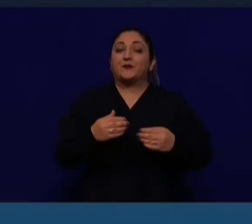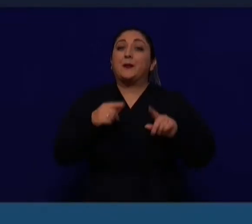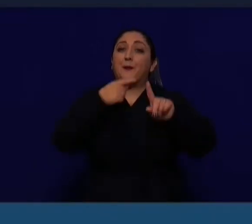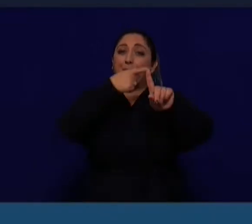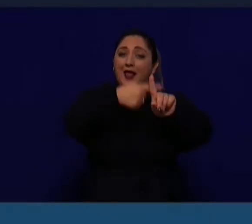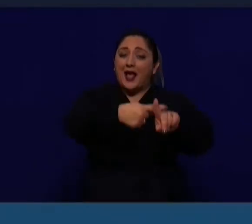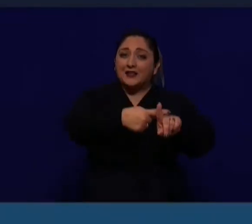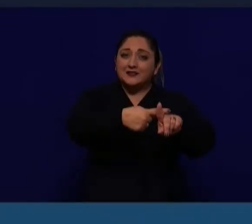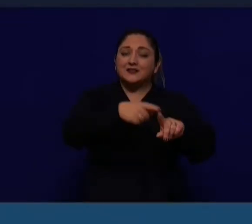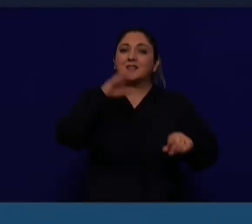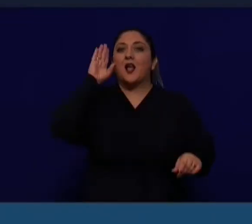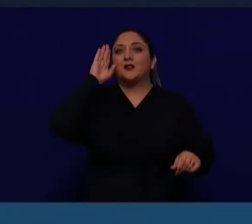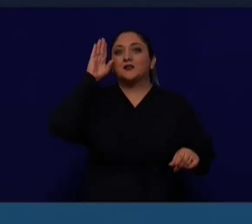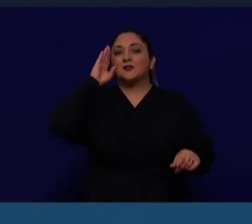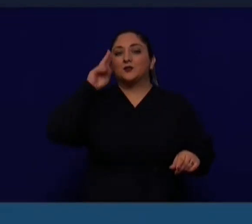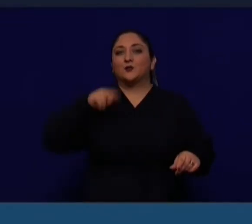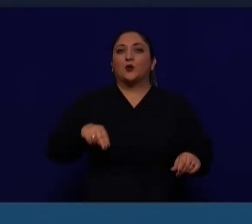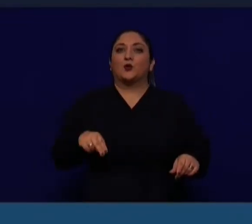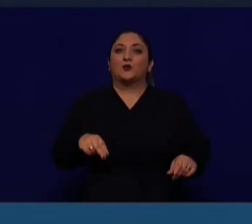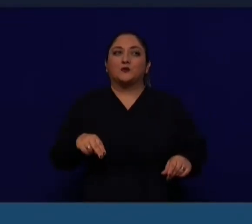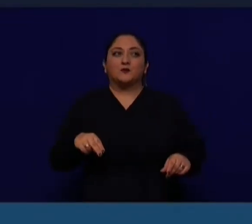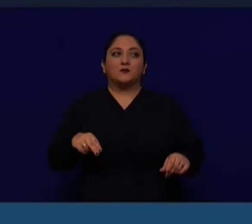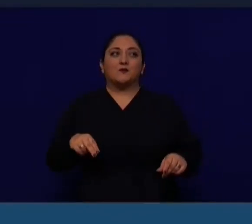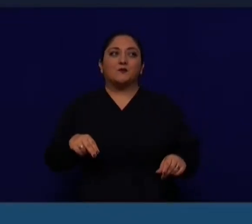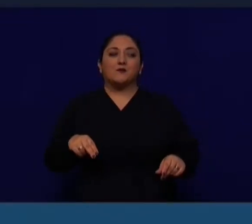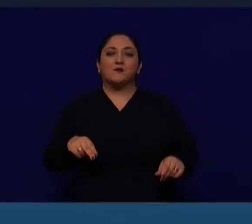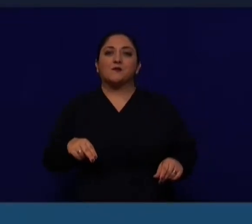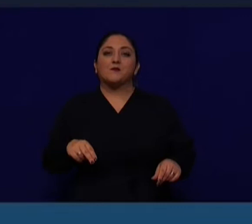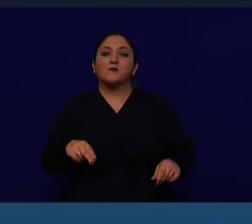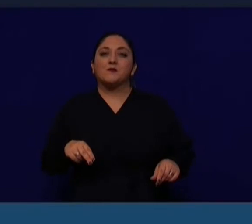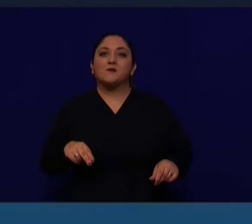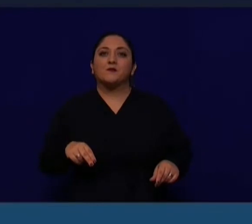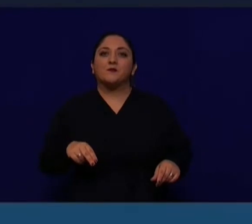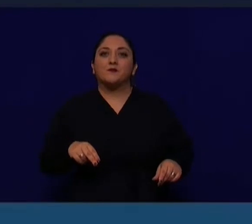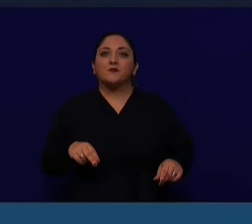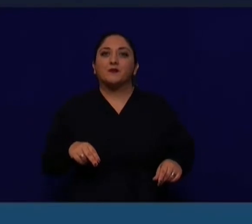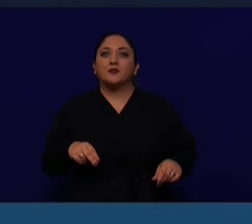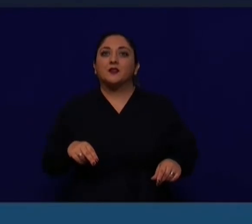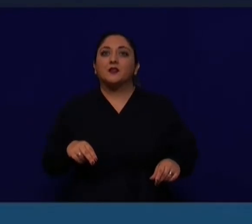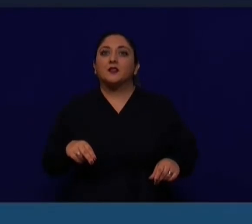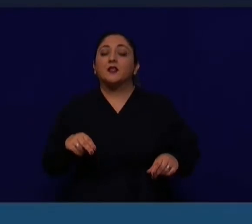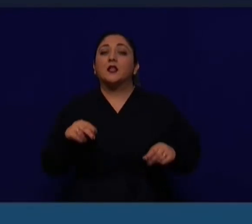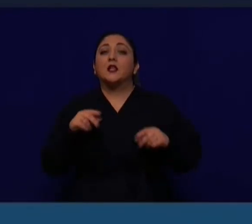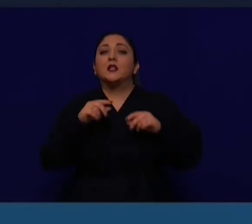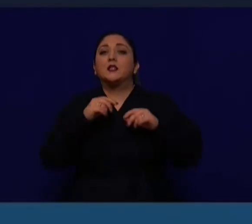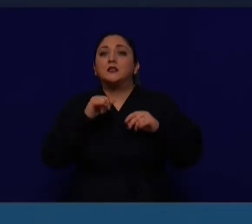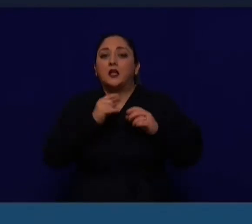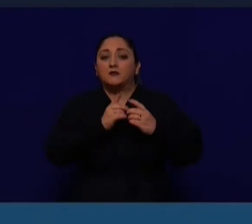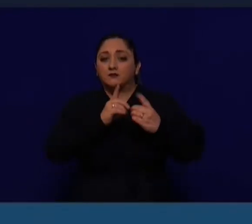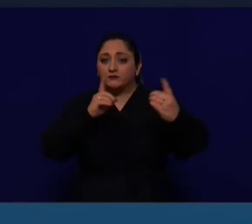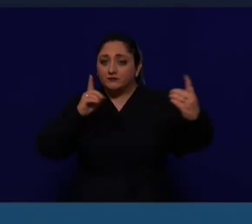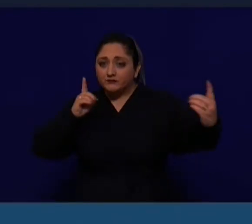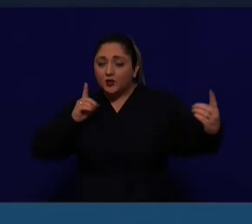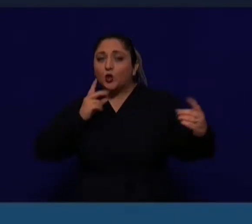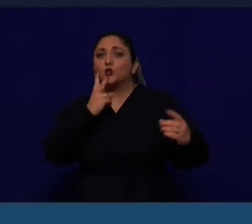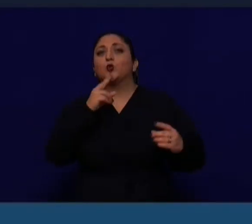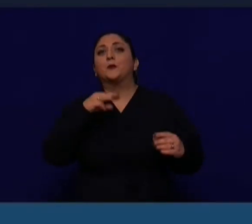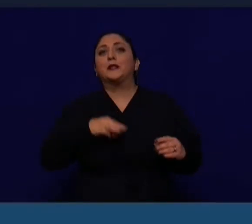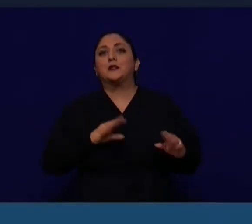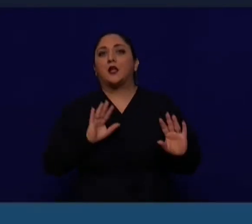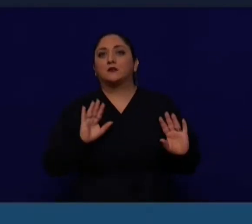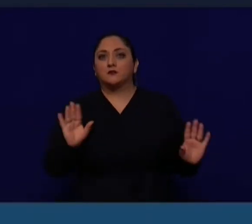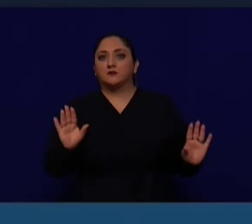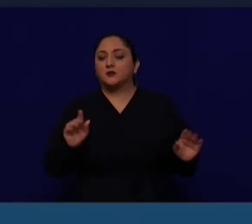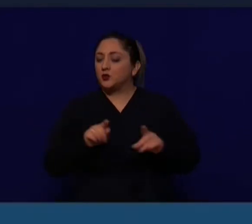jissaħħu mhux billi pereżempju inti bijet iktar minn 2 metri, imma billi inti tkun iktar ċert li dawk qiegħed